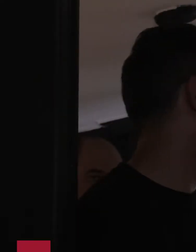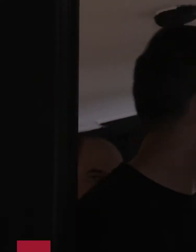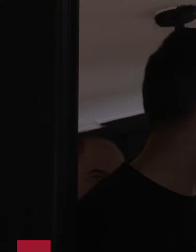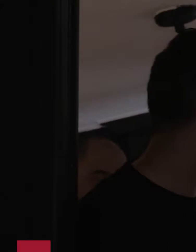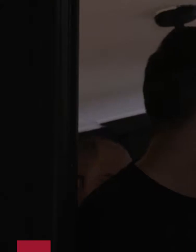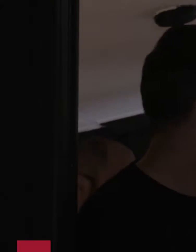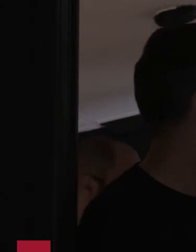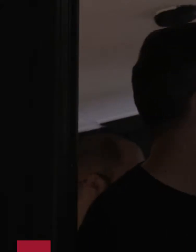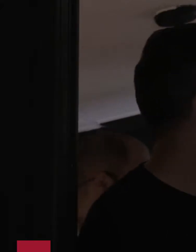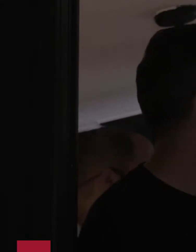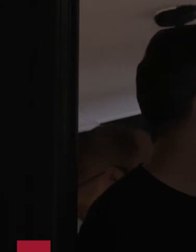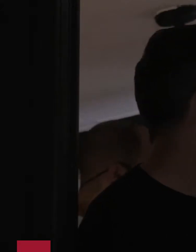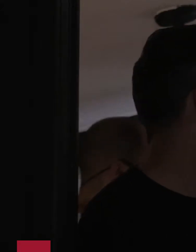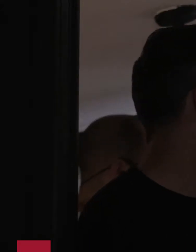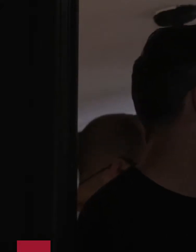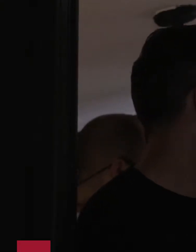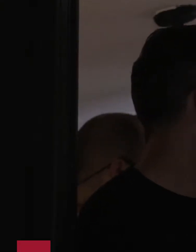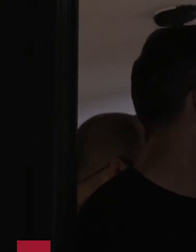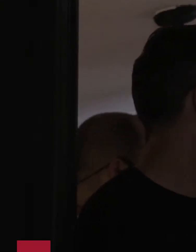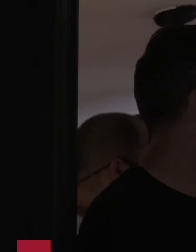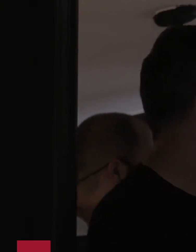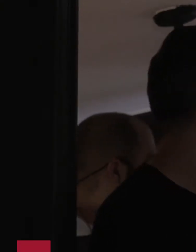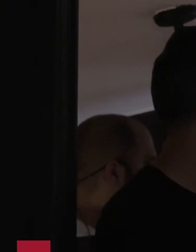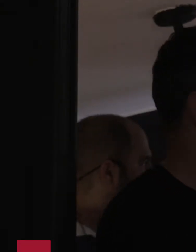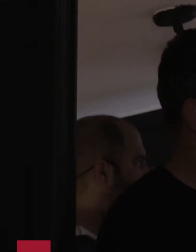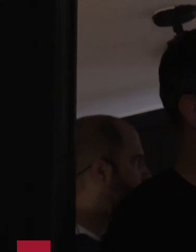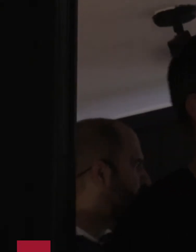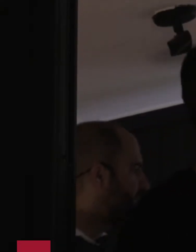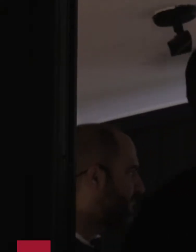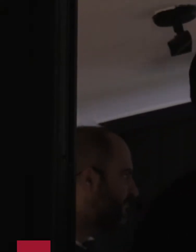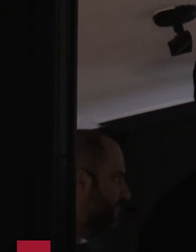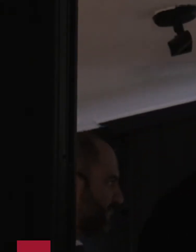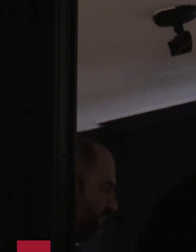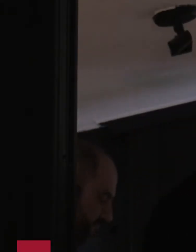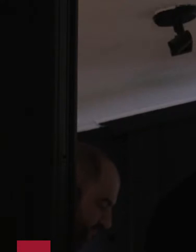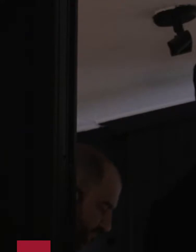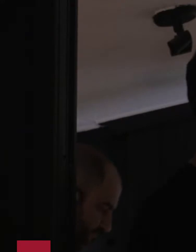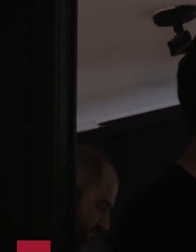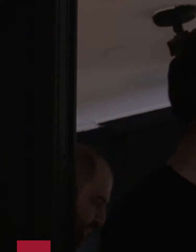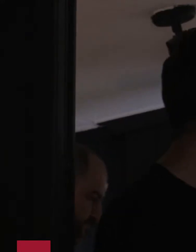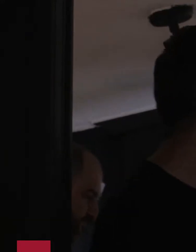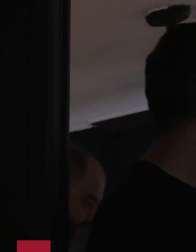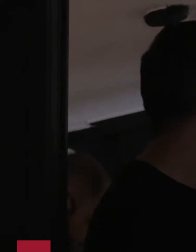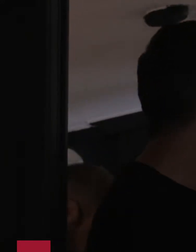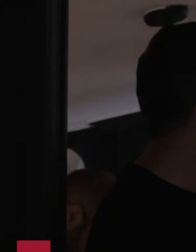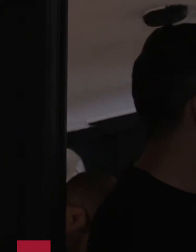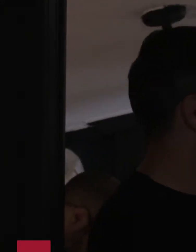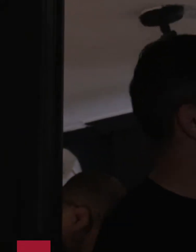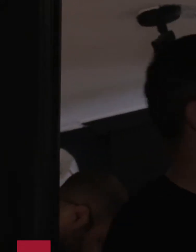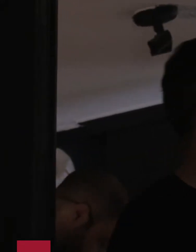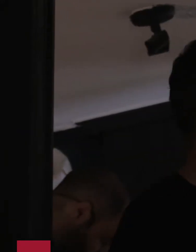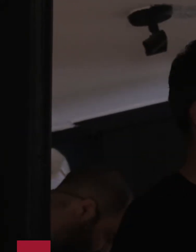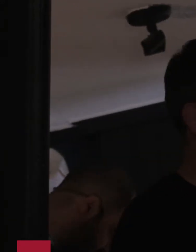contando cosas tanto de cómo va a evolucionar nuestra sociedad en algunos aspectos relacionados con antibióticos y alimentación.